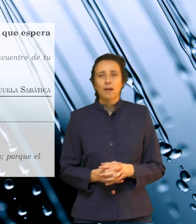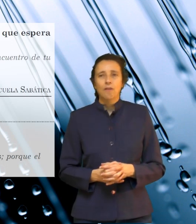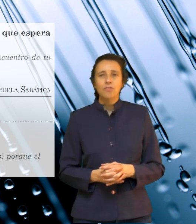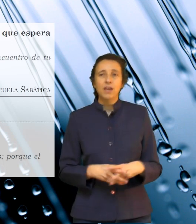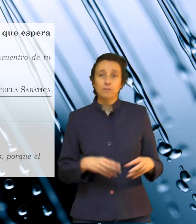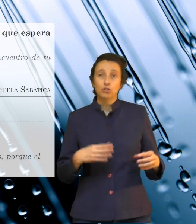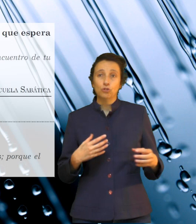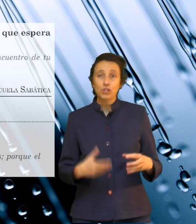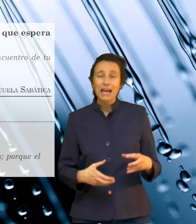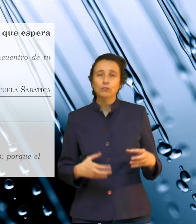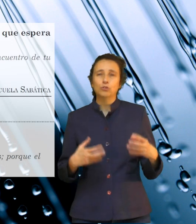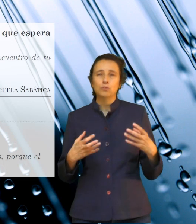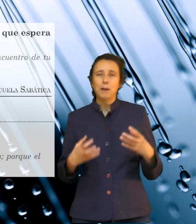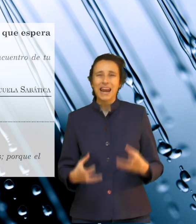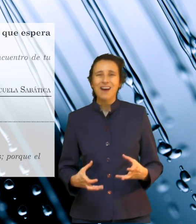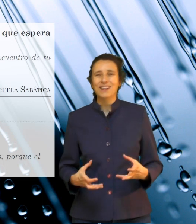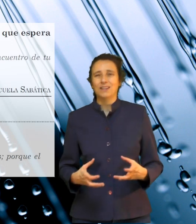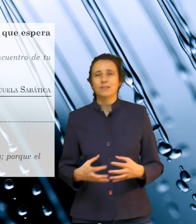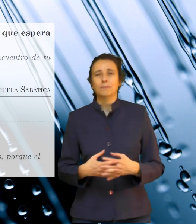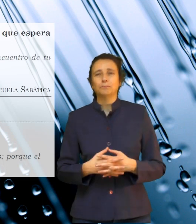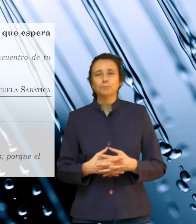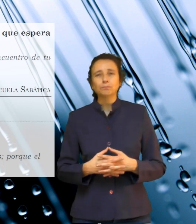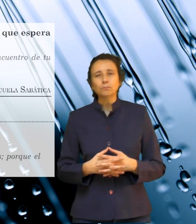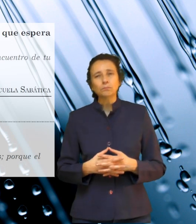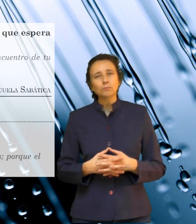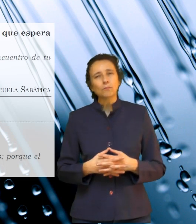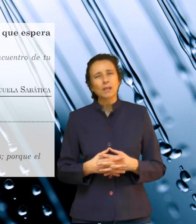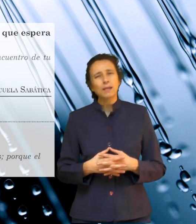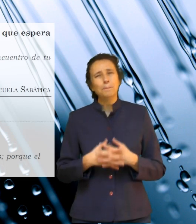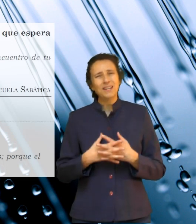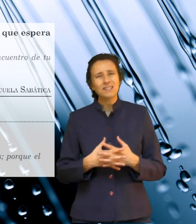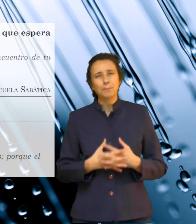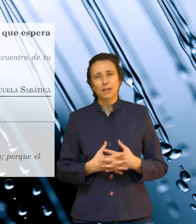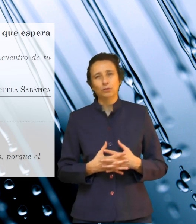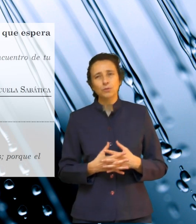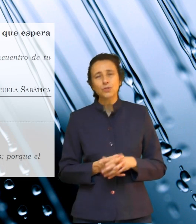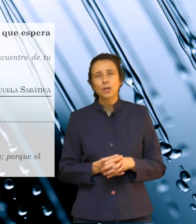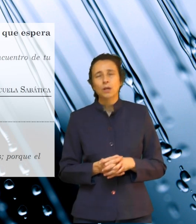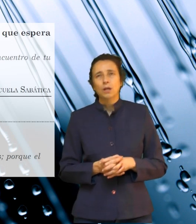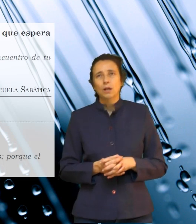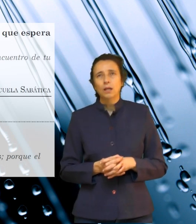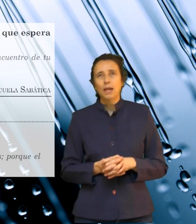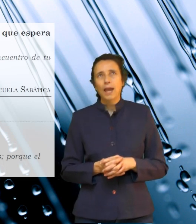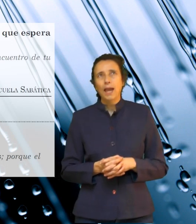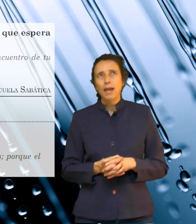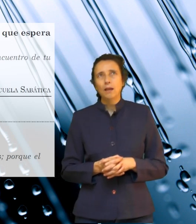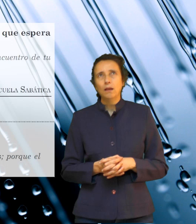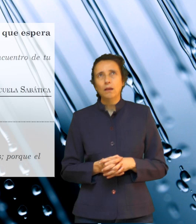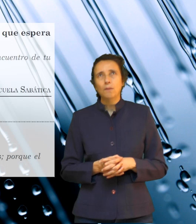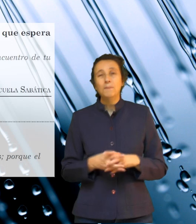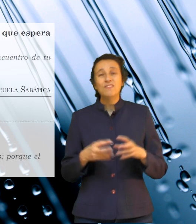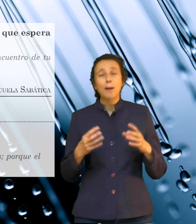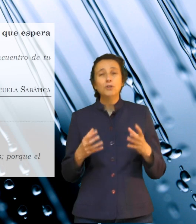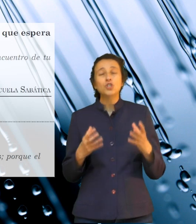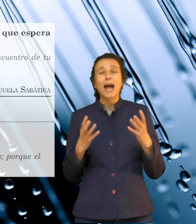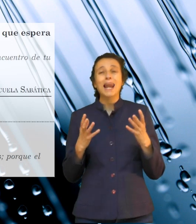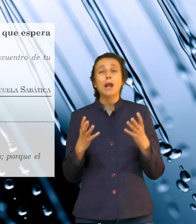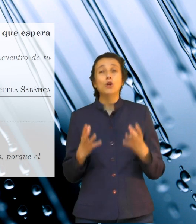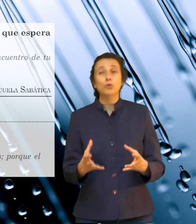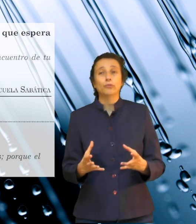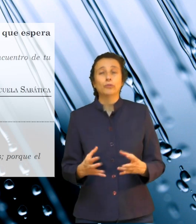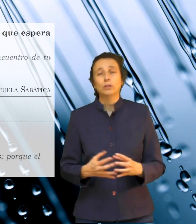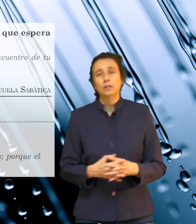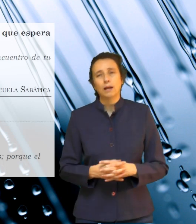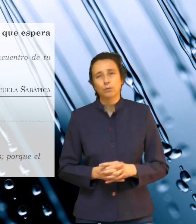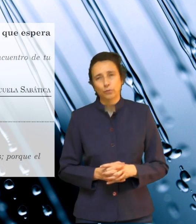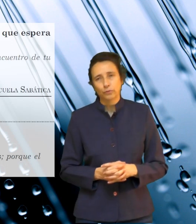conciencia de nuestros actos, palabras y pensamientos, que vivamos a